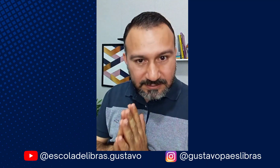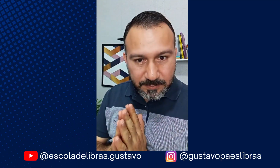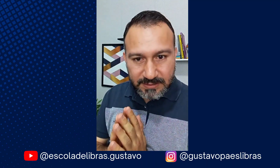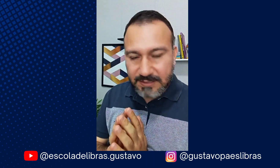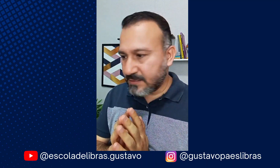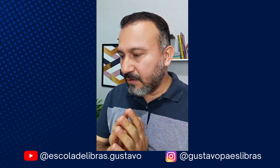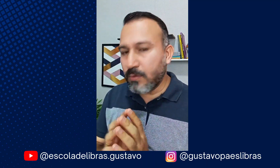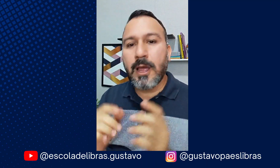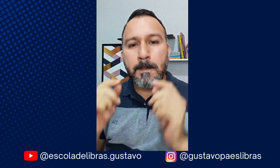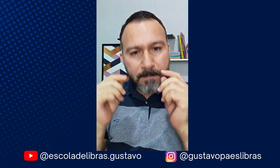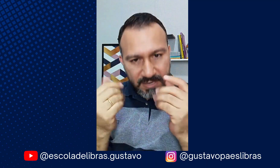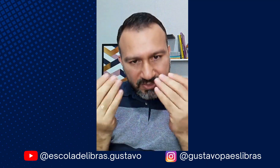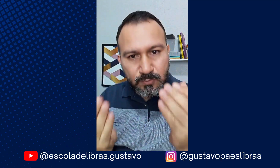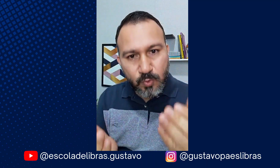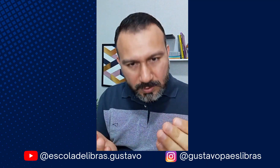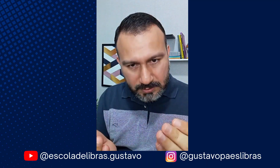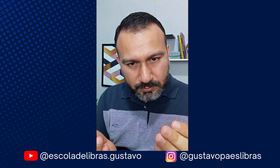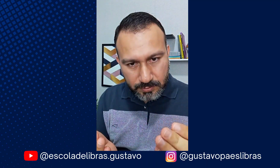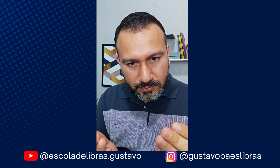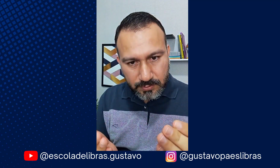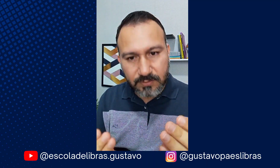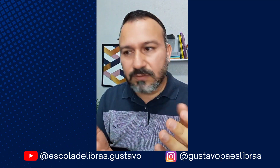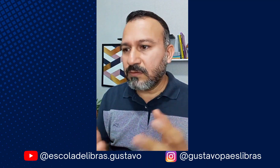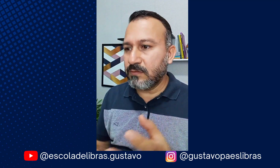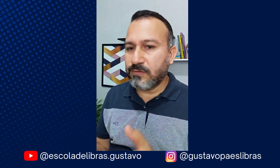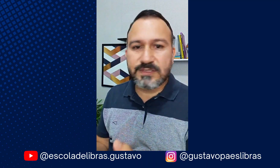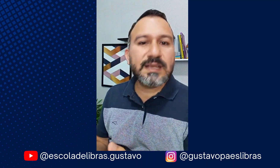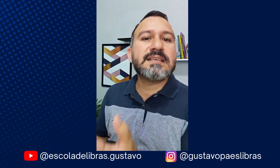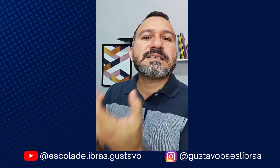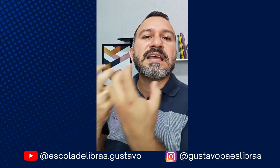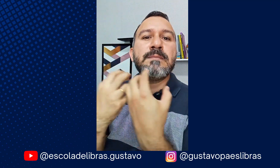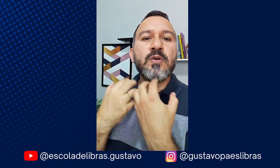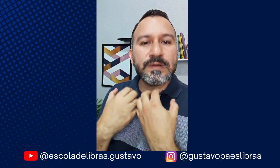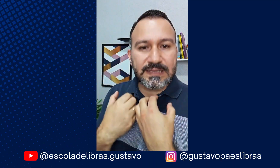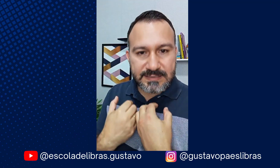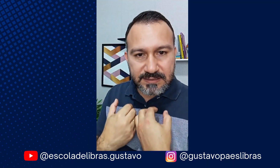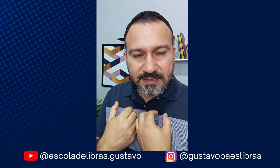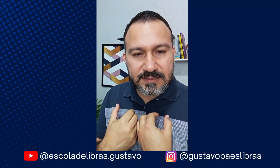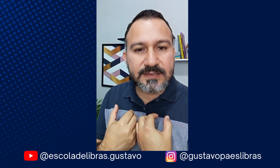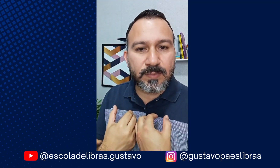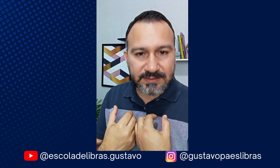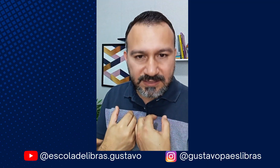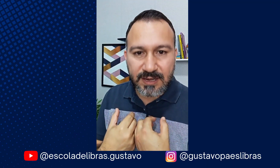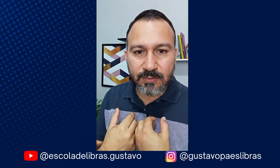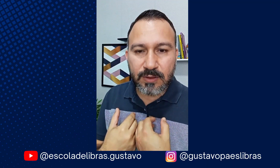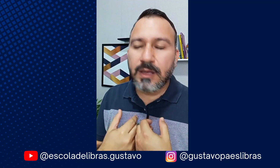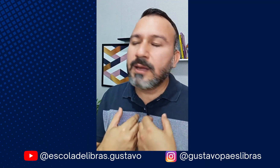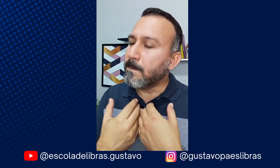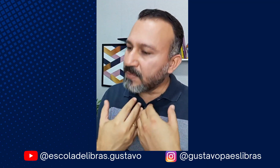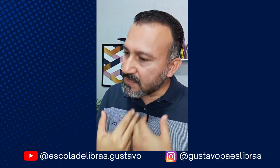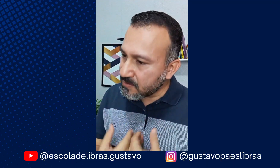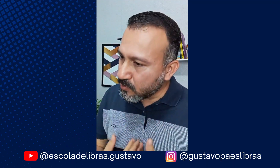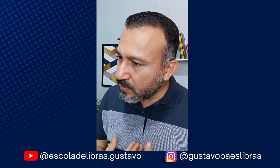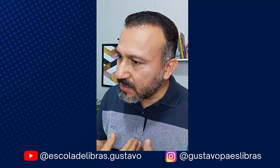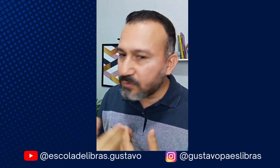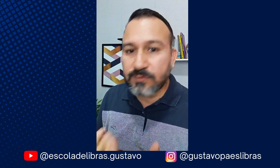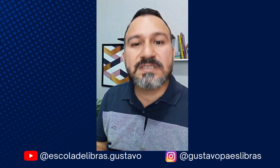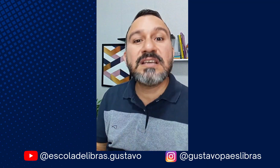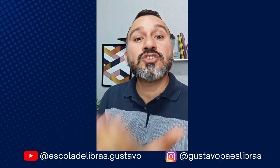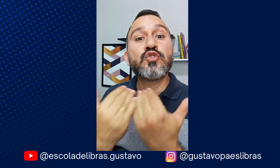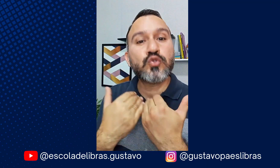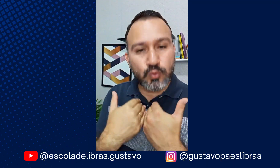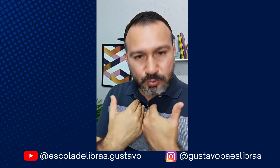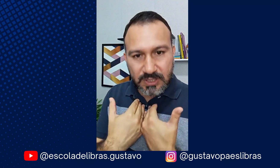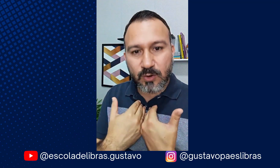Na interpretação, mesmo quando você recebe com antecedência o material, mesmo quando